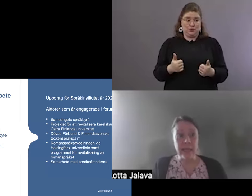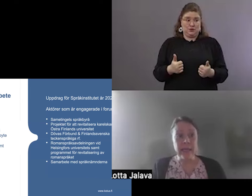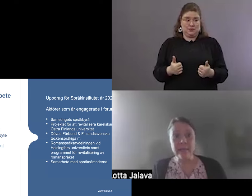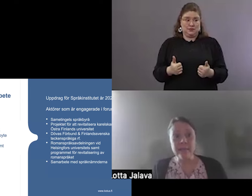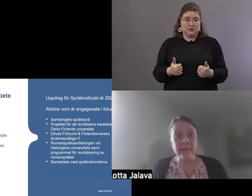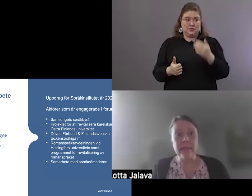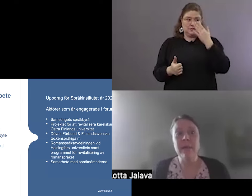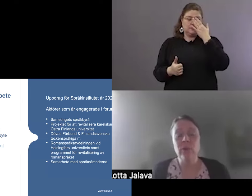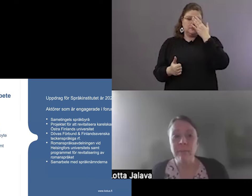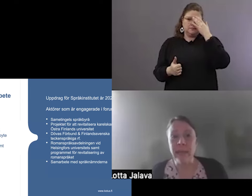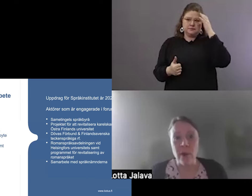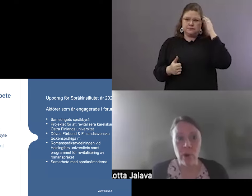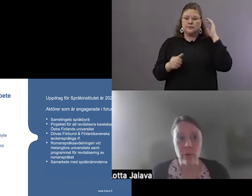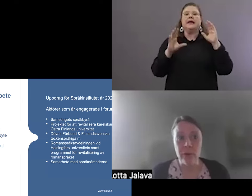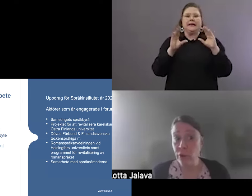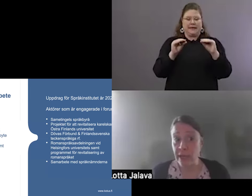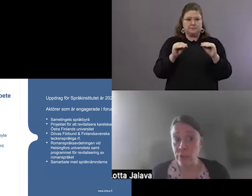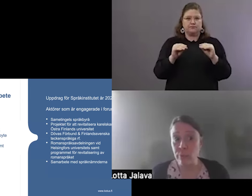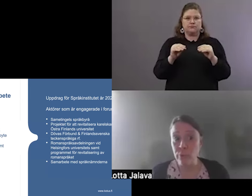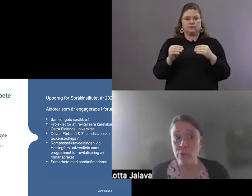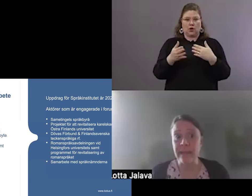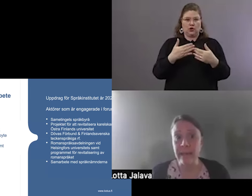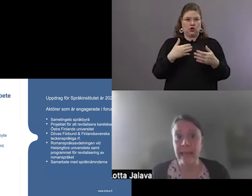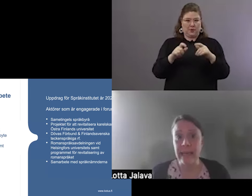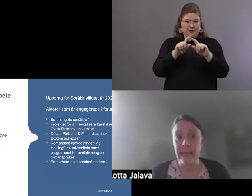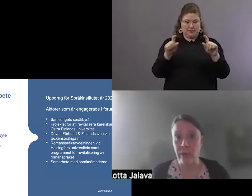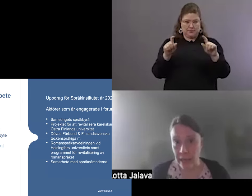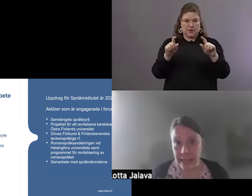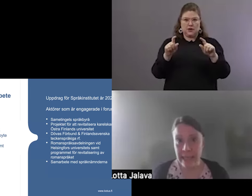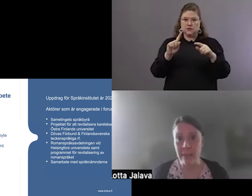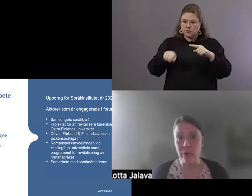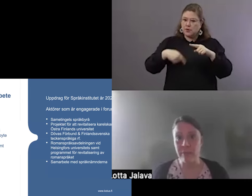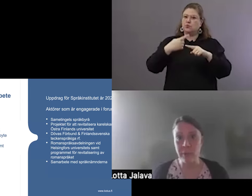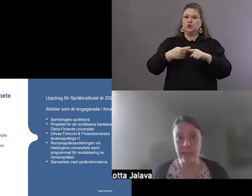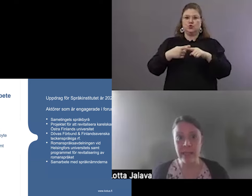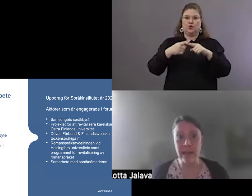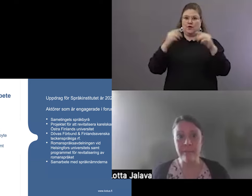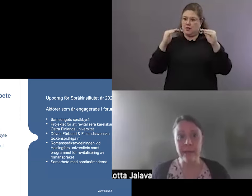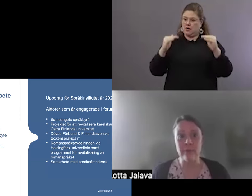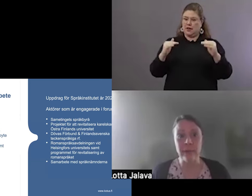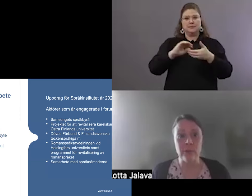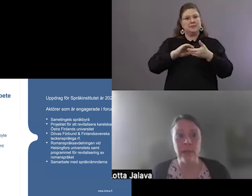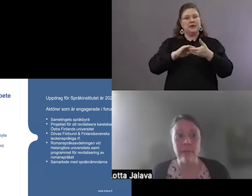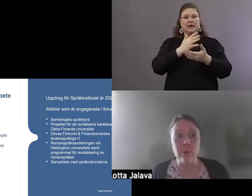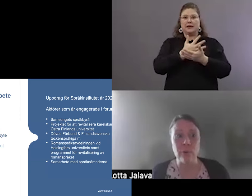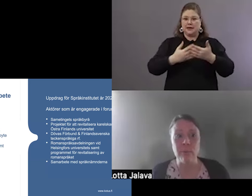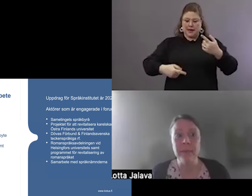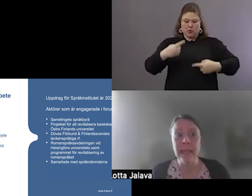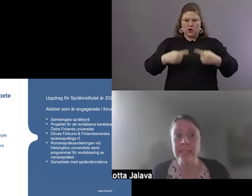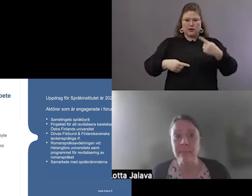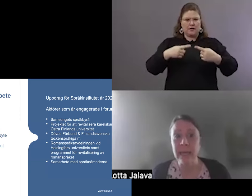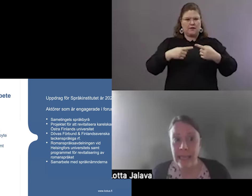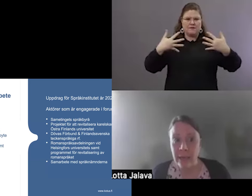No niin, eli tämä toimenpide, jonka mukaan luodaan organisoitu pysyvä rakenne, eli jonkinlainen kielipolitiikan verkosto tai